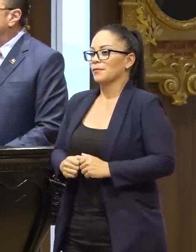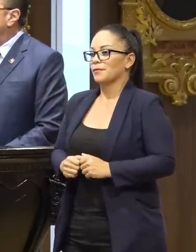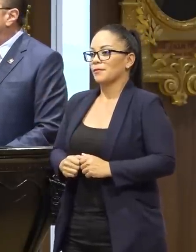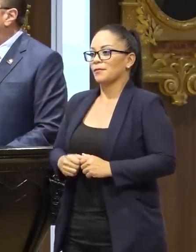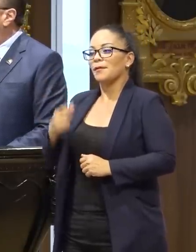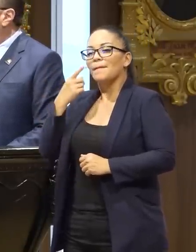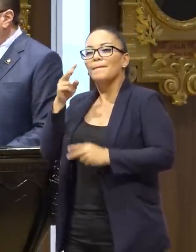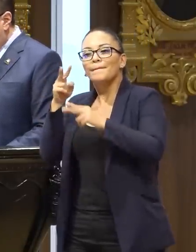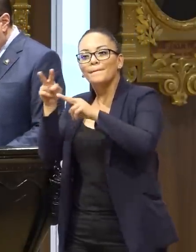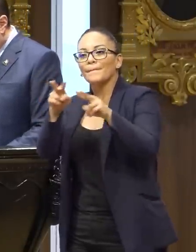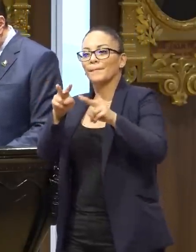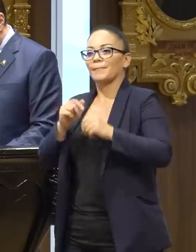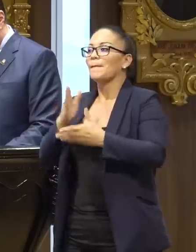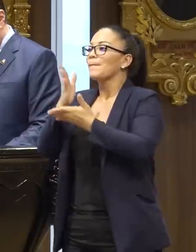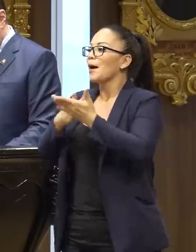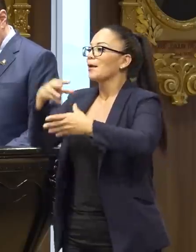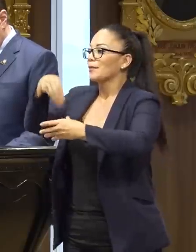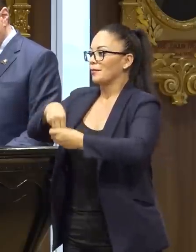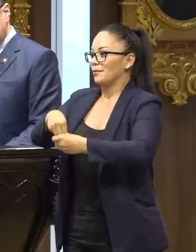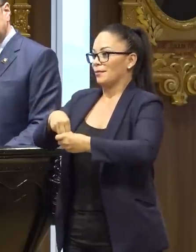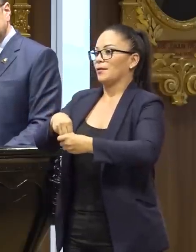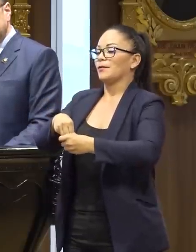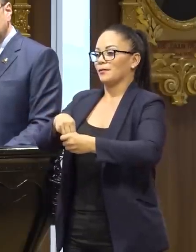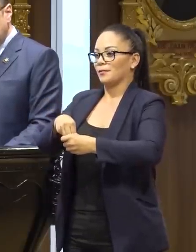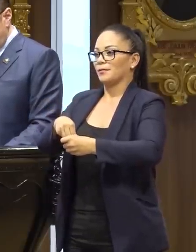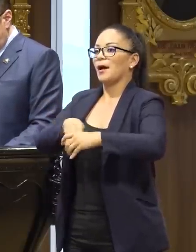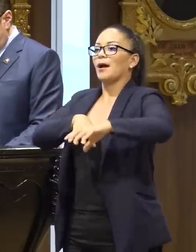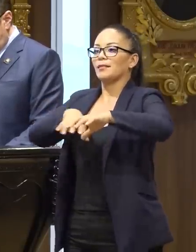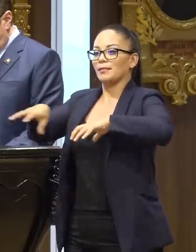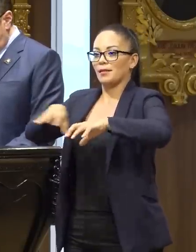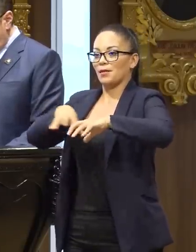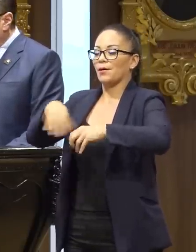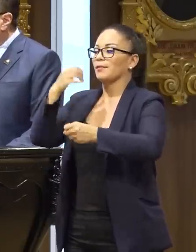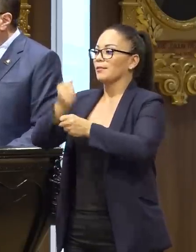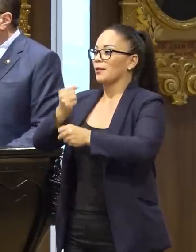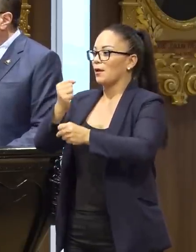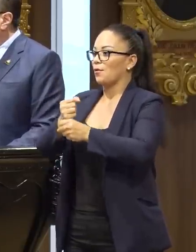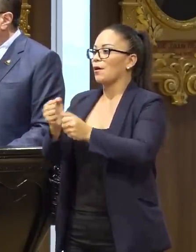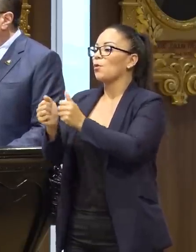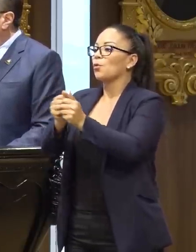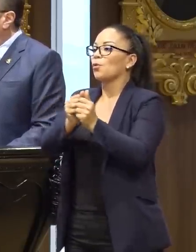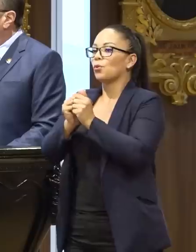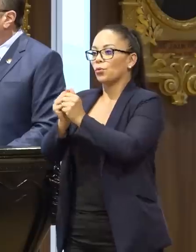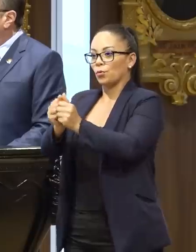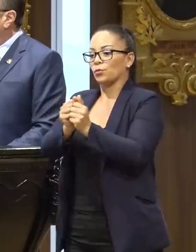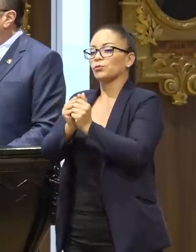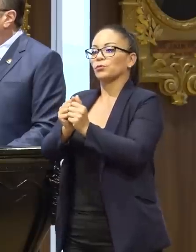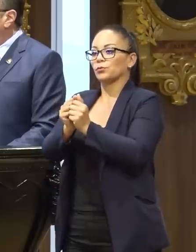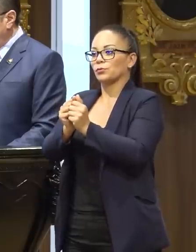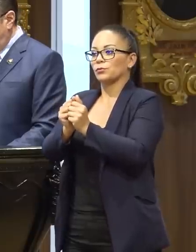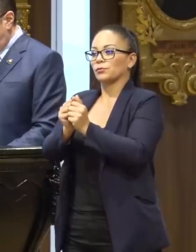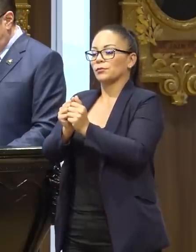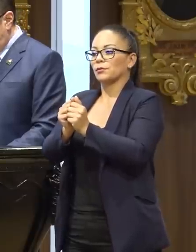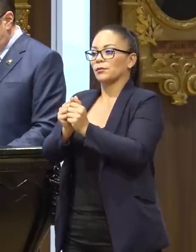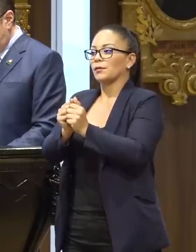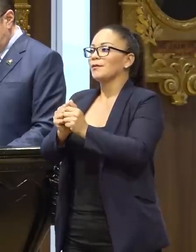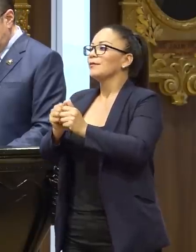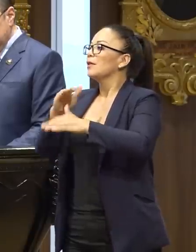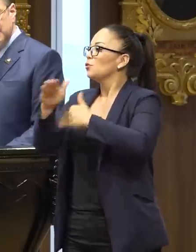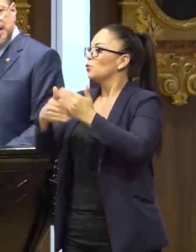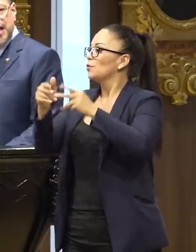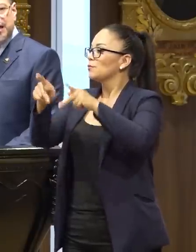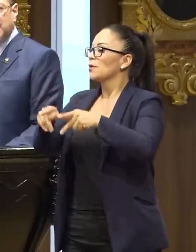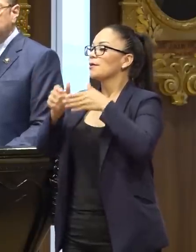presenciar y ser parte activa del trabajo conjunto de aquellos que